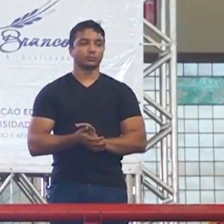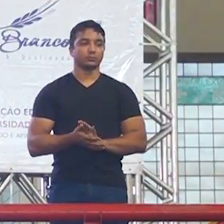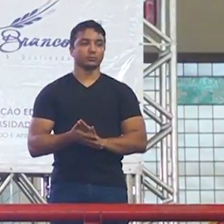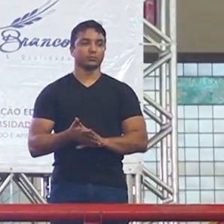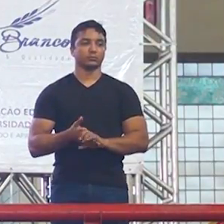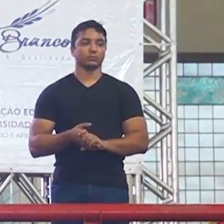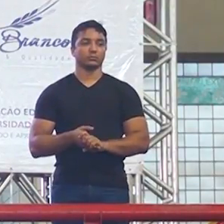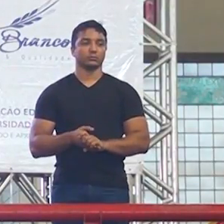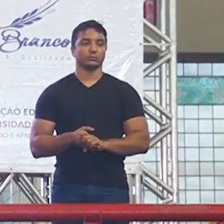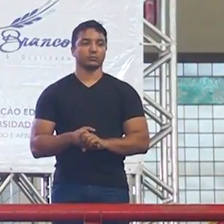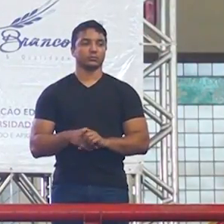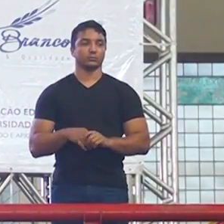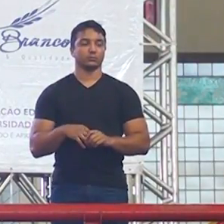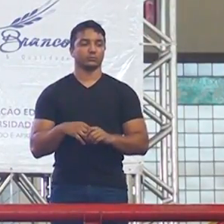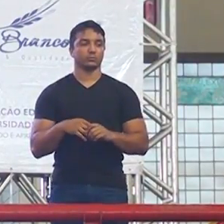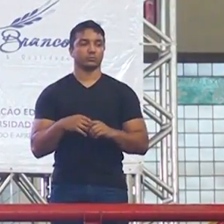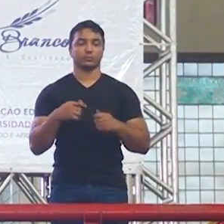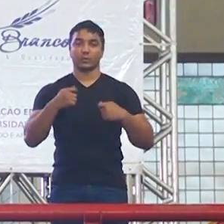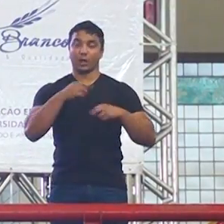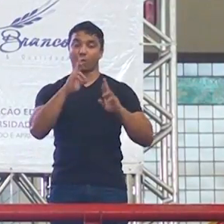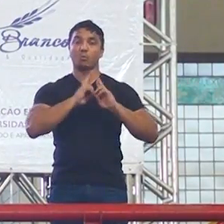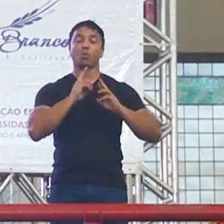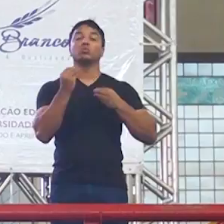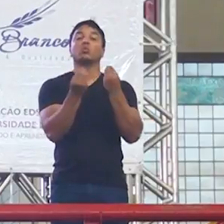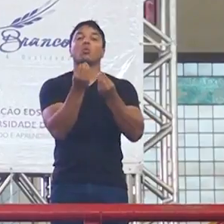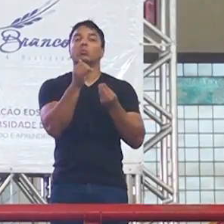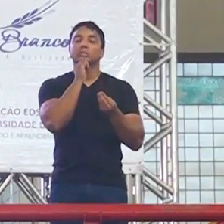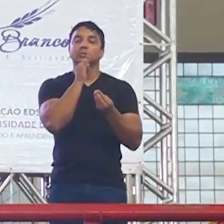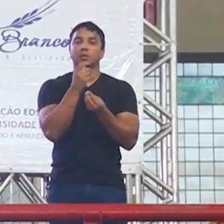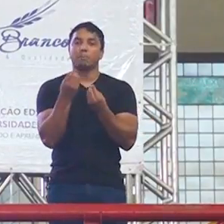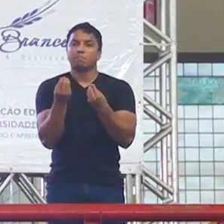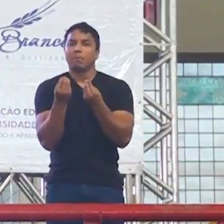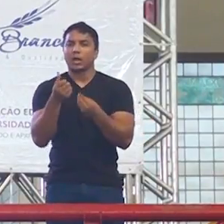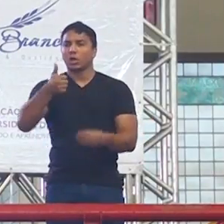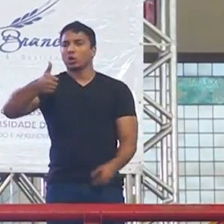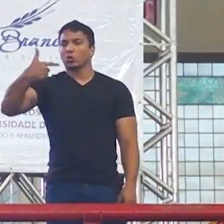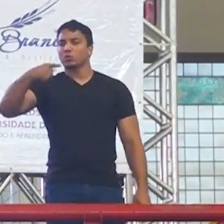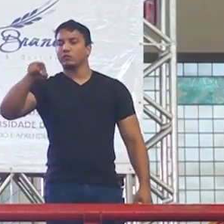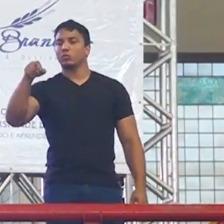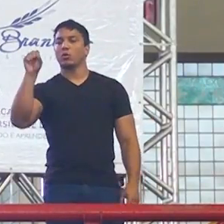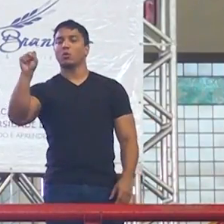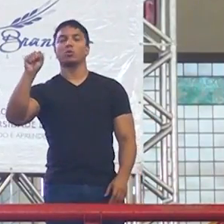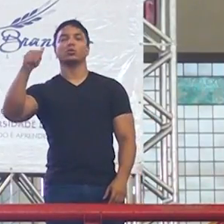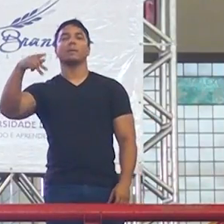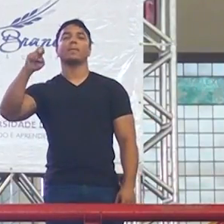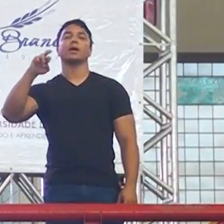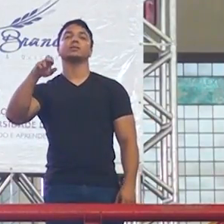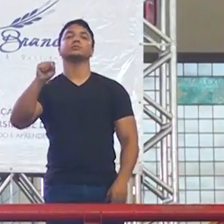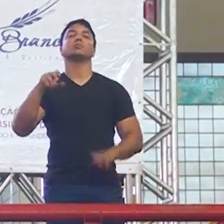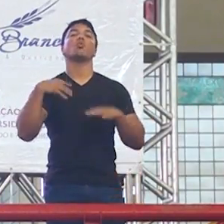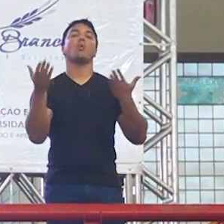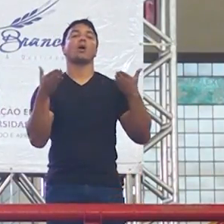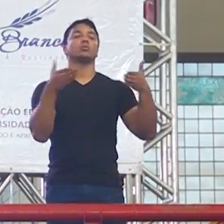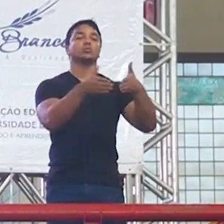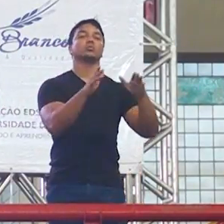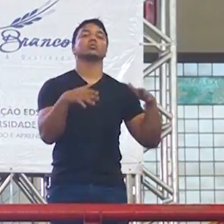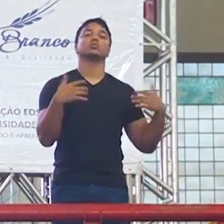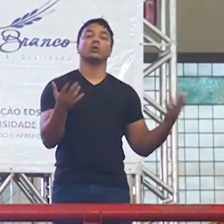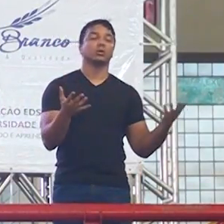Vamos lá, respondam para mim. Para que serve 12,8 amperes? Para qual aparelho